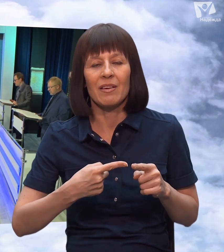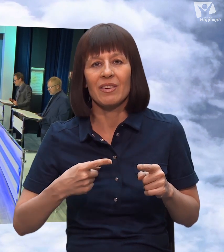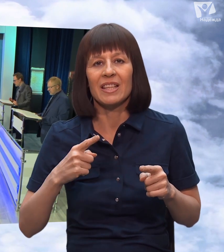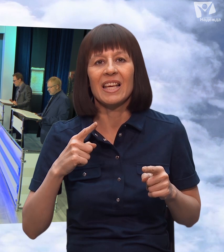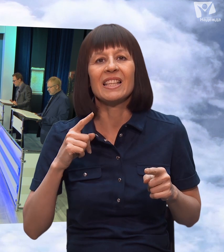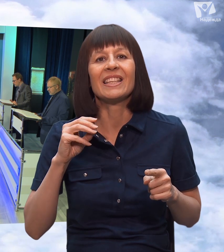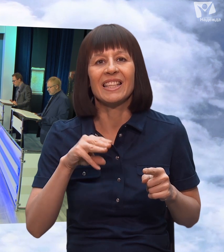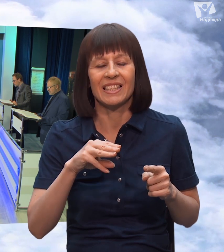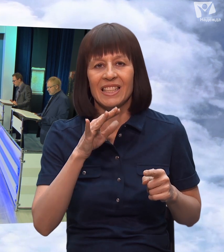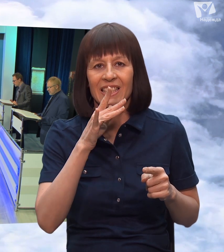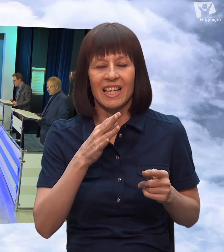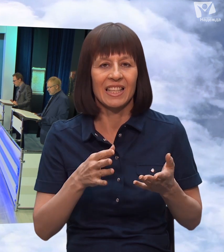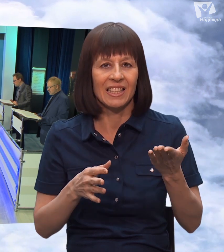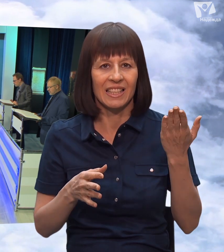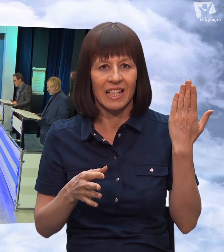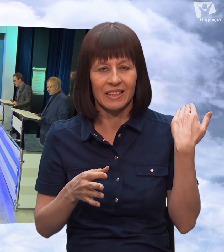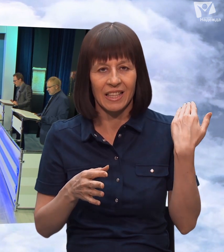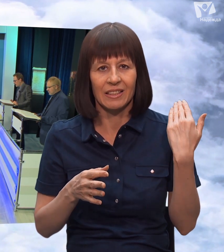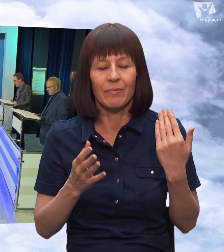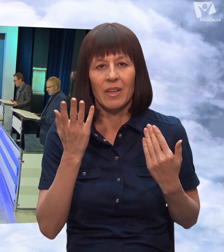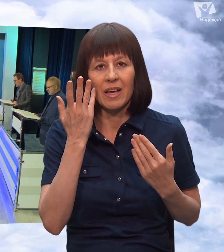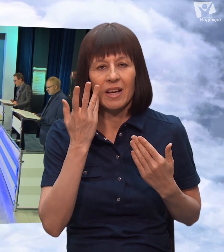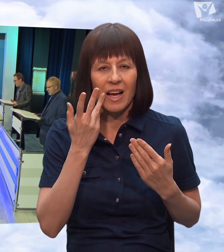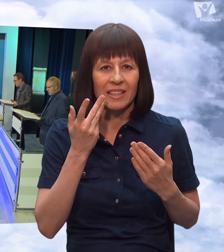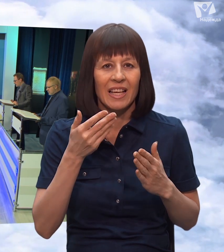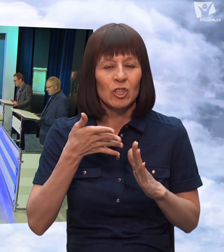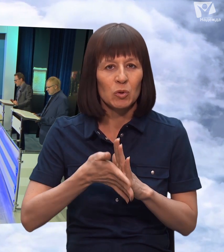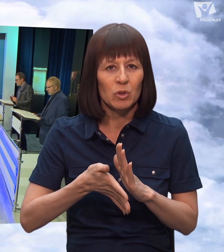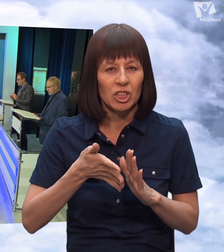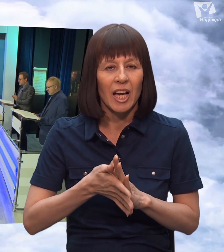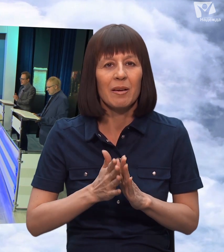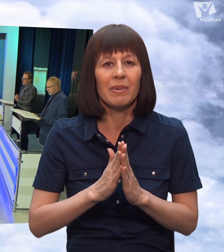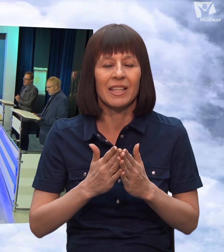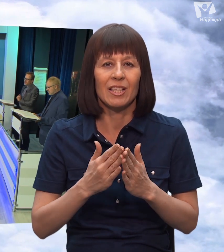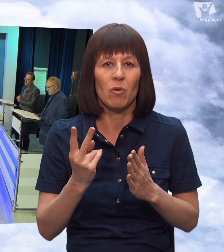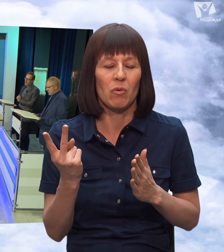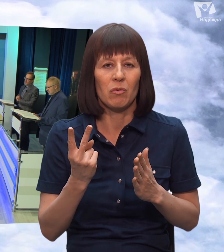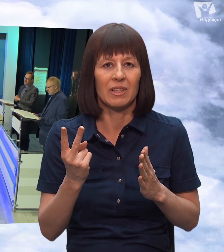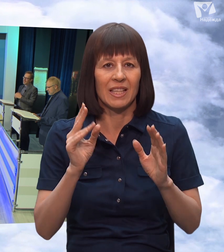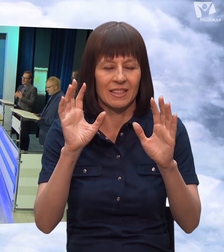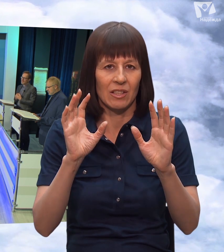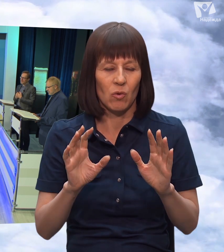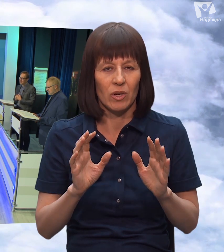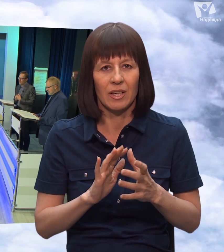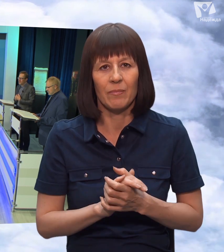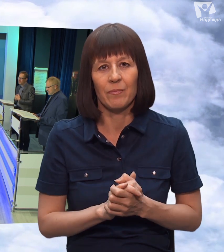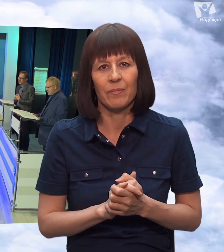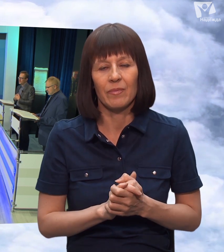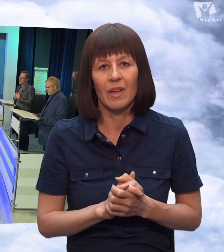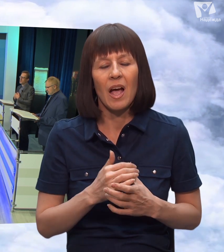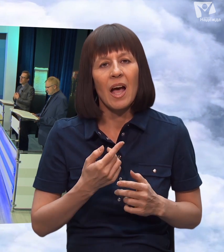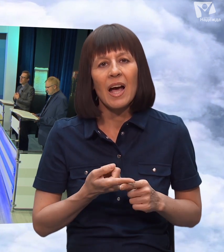изучаем книга второзаконие вот как кажется насколько для нас с вами